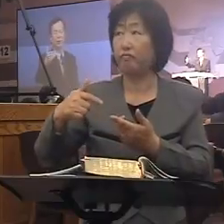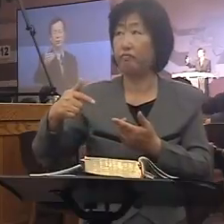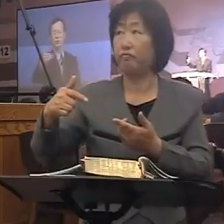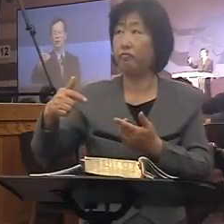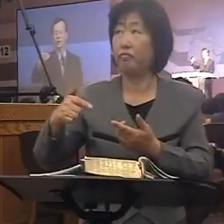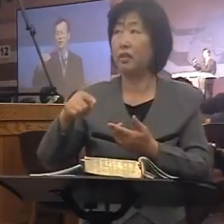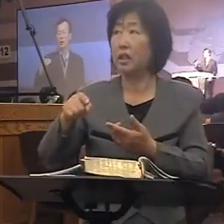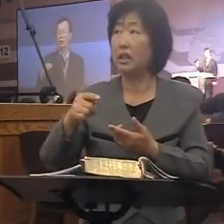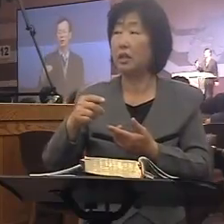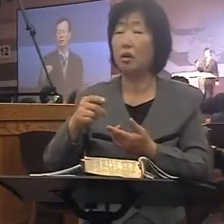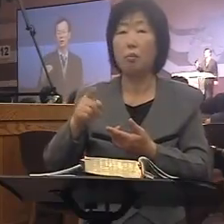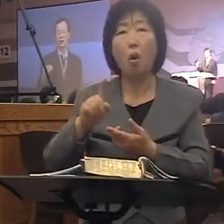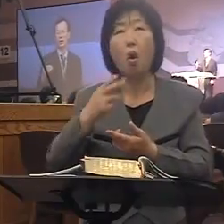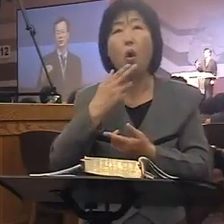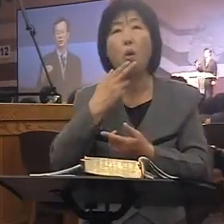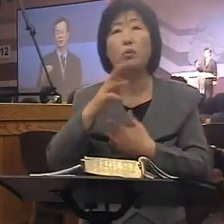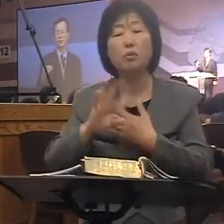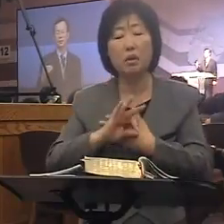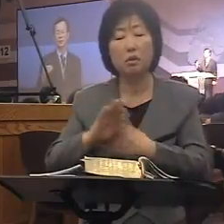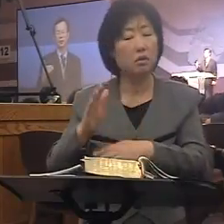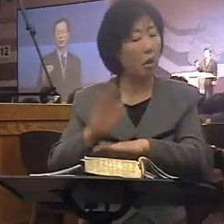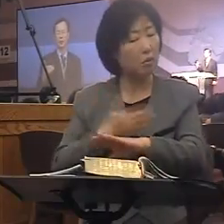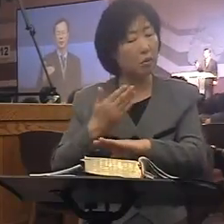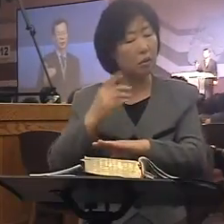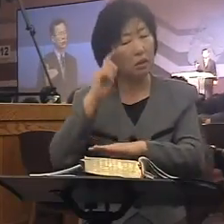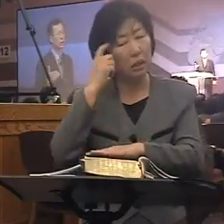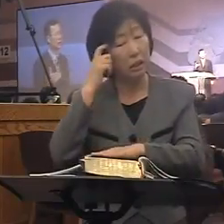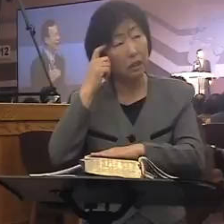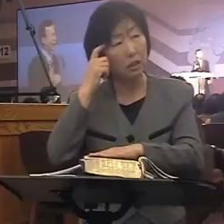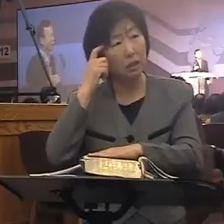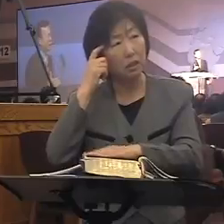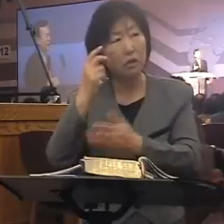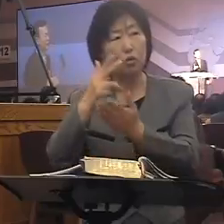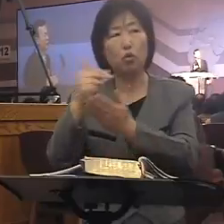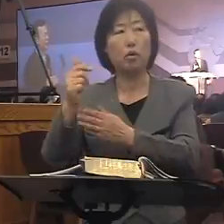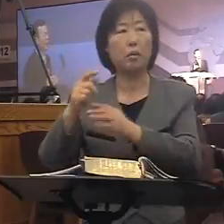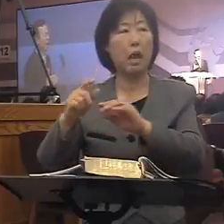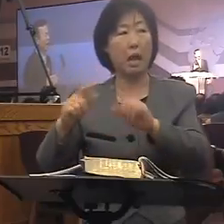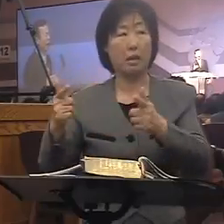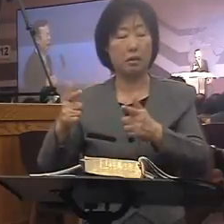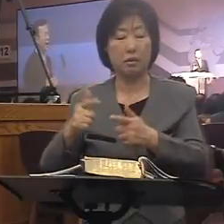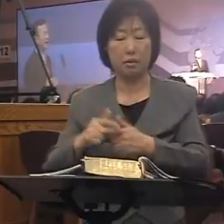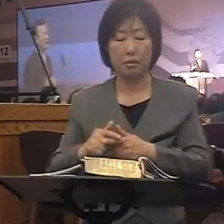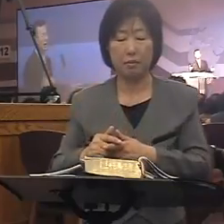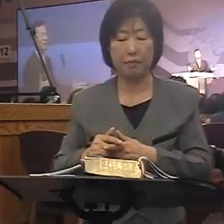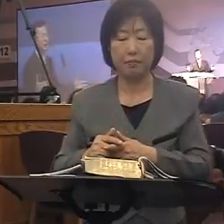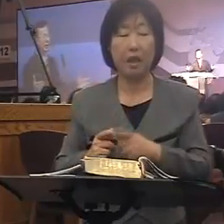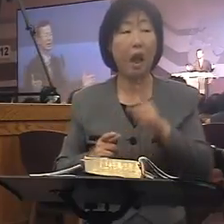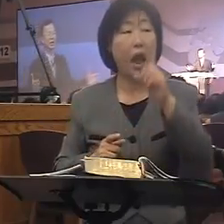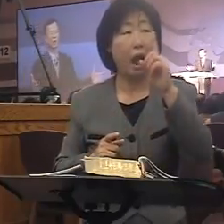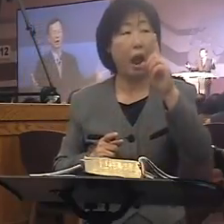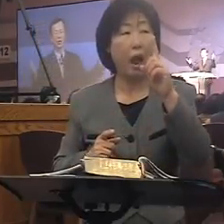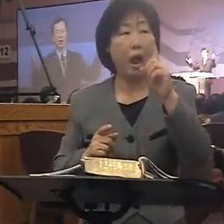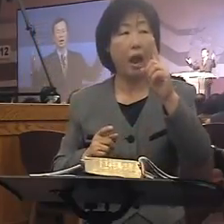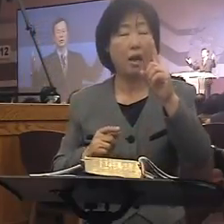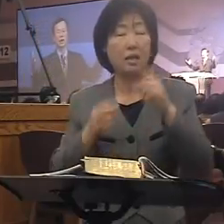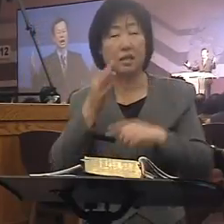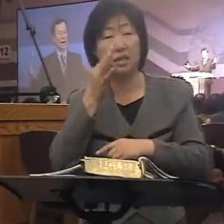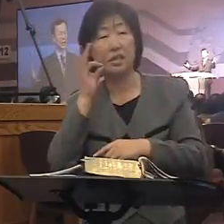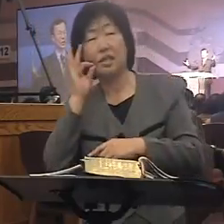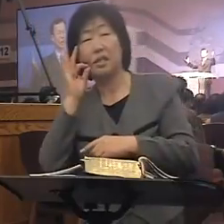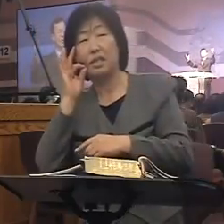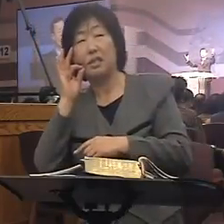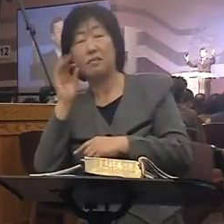이게 없으면 뭐가 잘못된 것을 말해요. 근데 우리 주님은 안 그러셨거든요. 한참 인기가 막